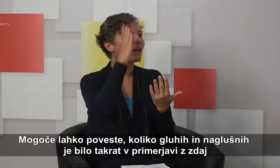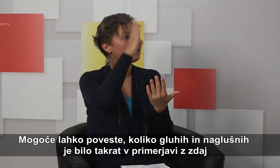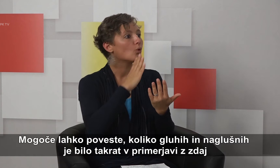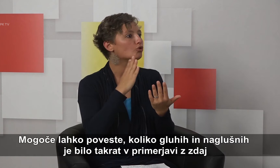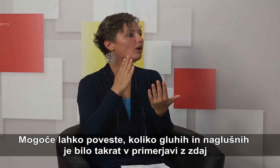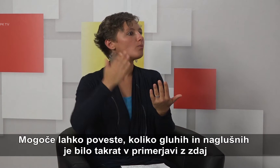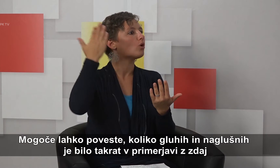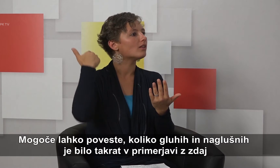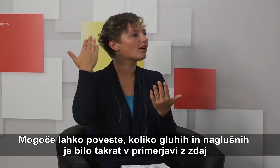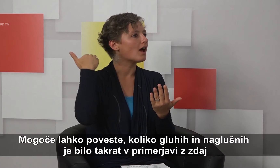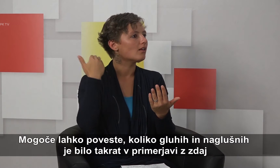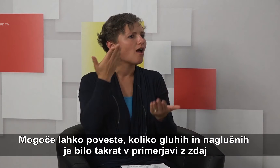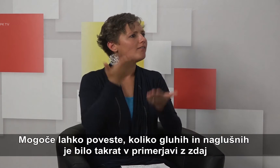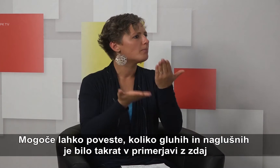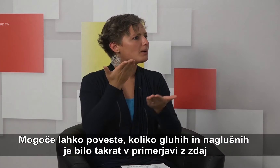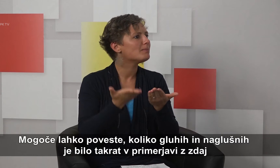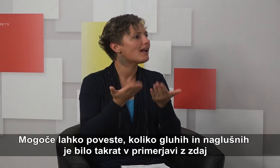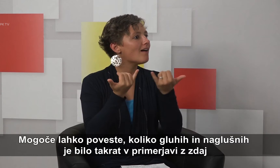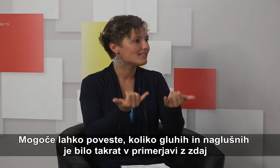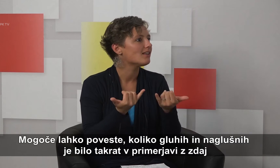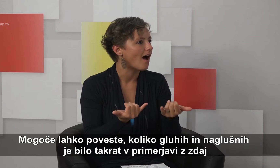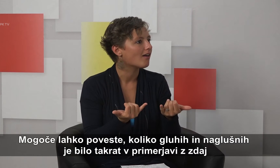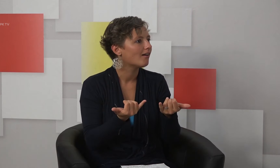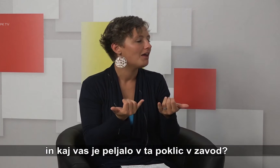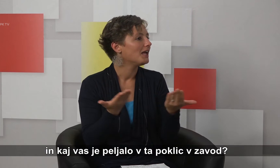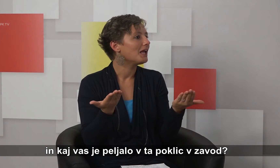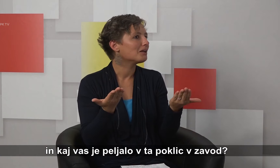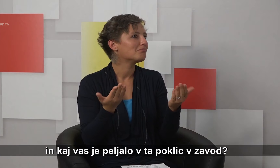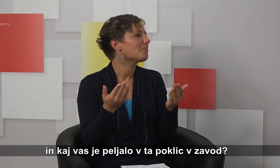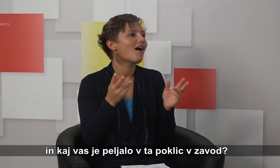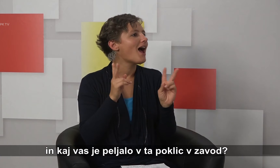in naučnih je bilo takrat v primerjavi sedaj. In